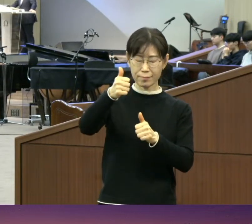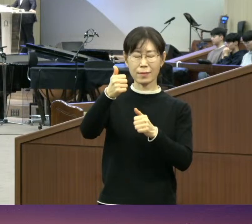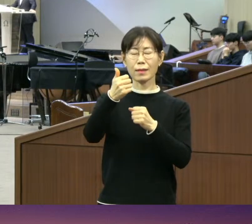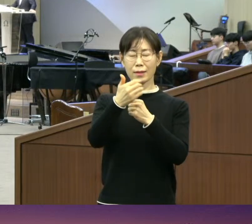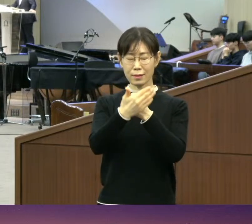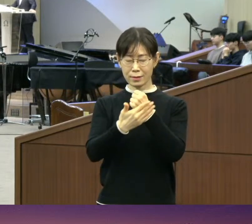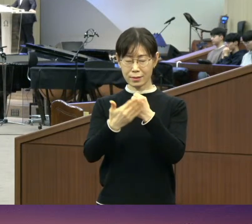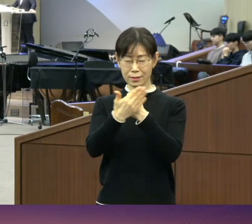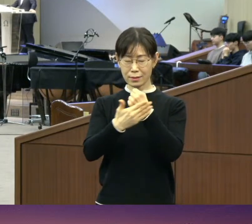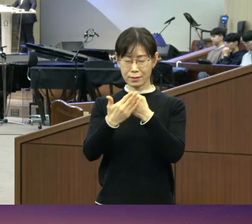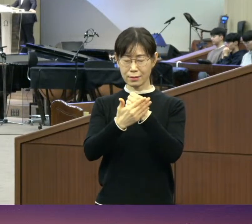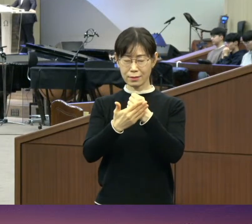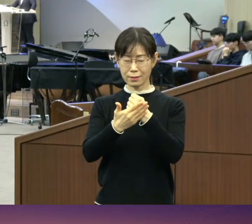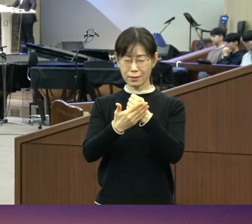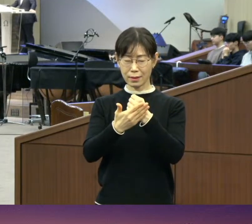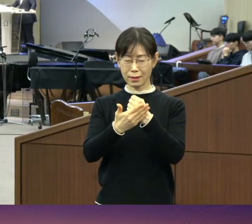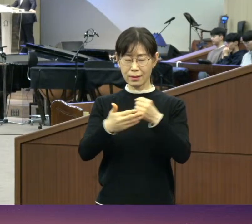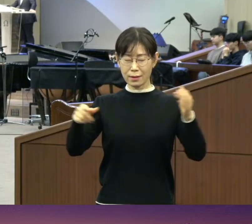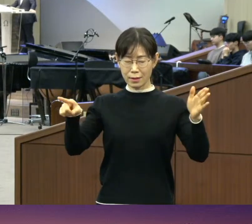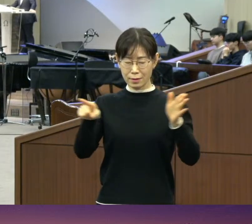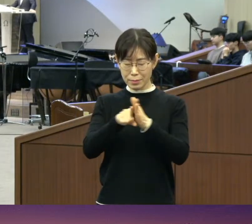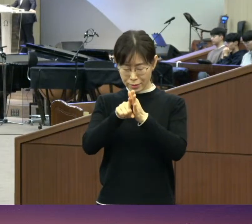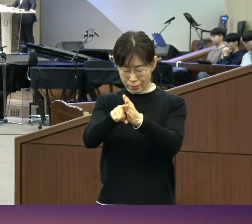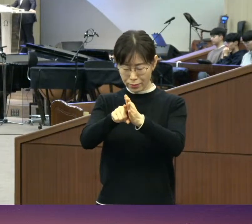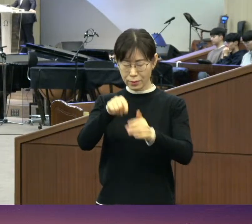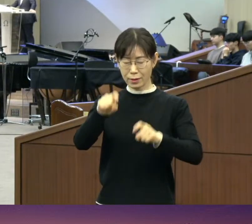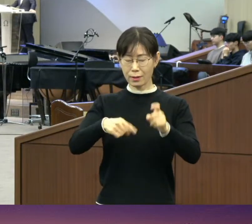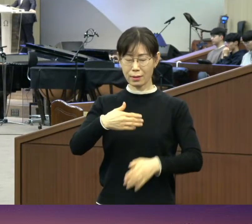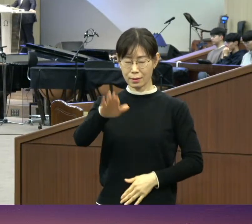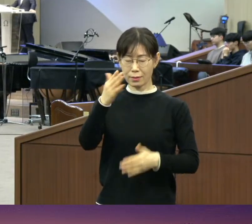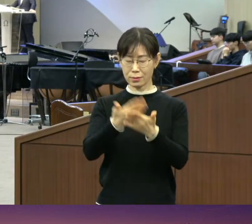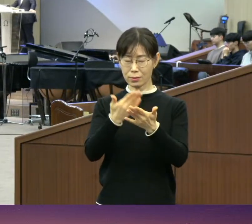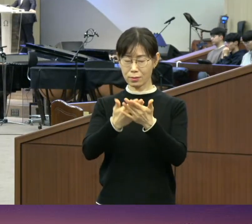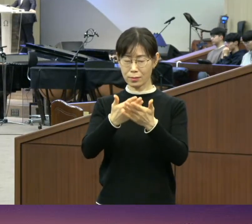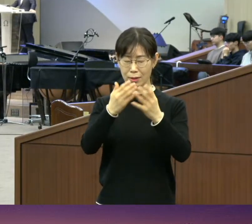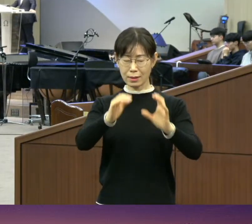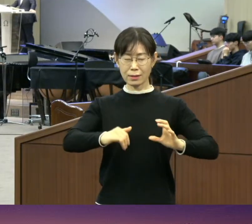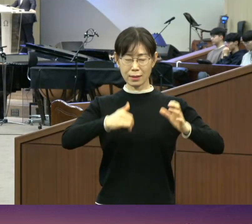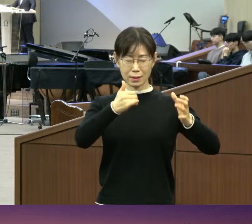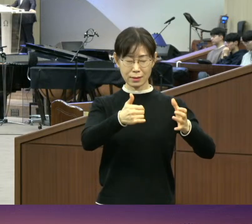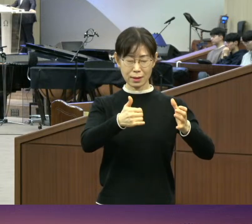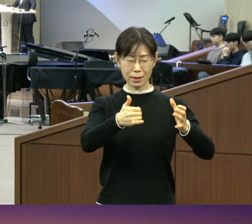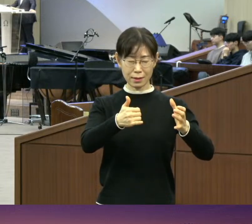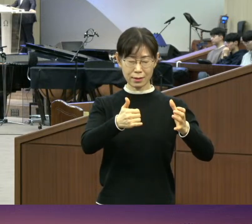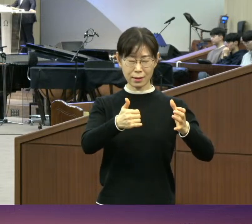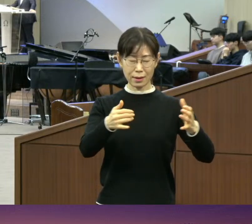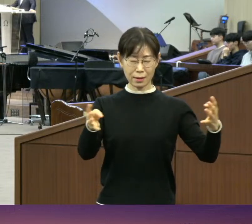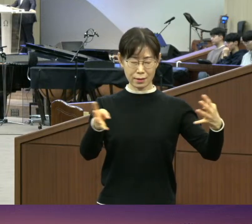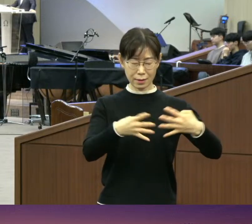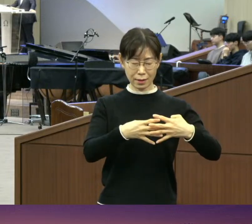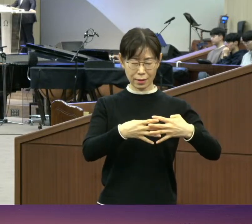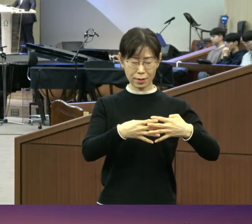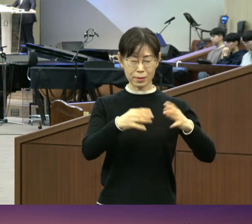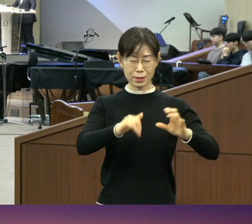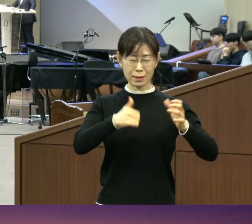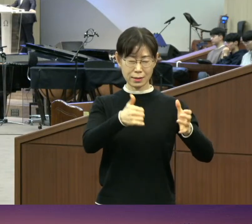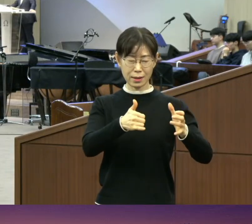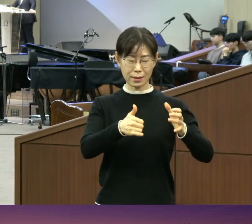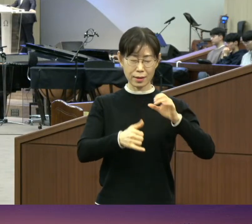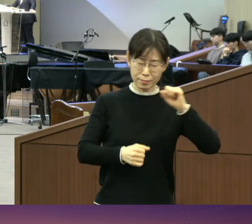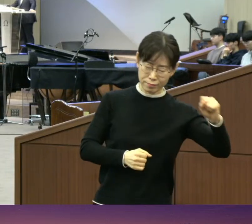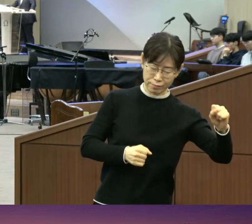우리가 신뢰하고 나아가는 저희들 되게 하여 주시며 세상과 조금 더 타협하지 않고 믿음의 백성으로 살아가는 저희들 되게